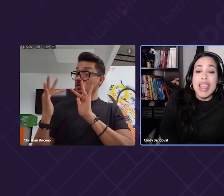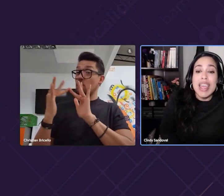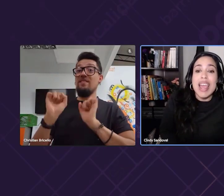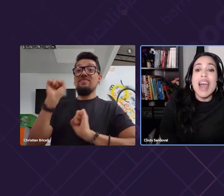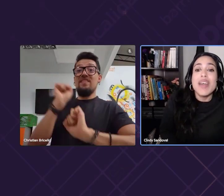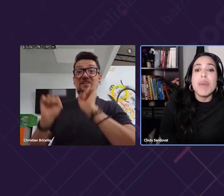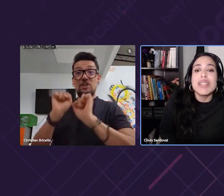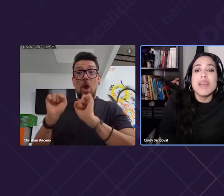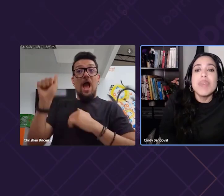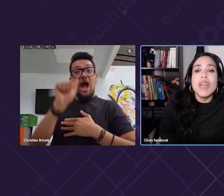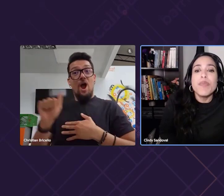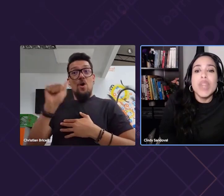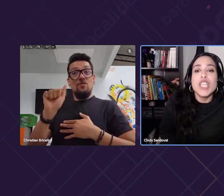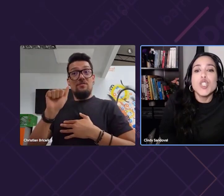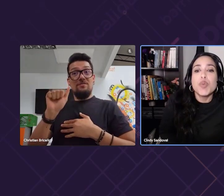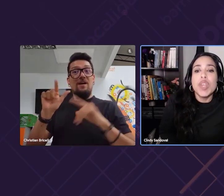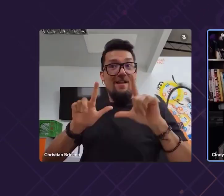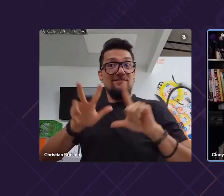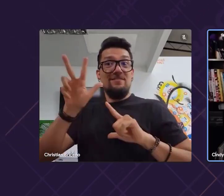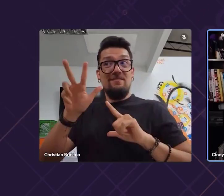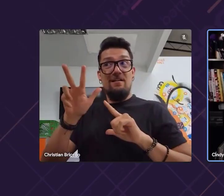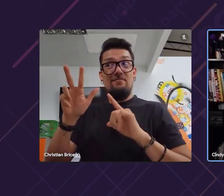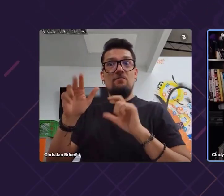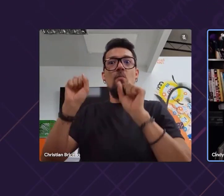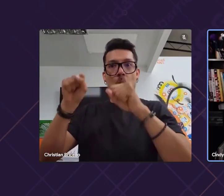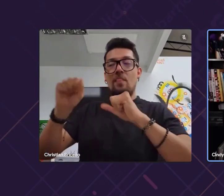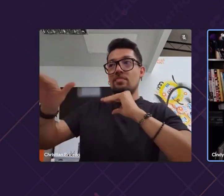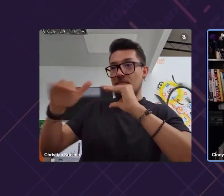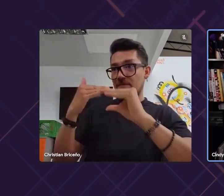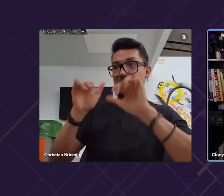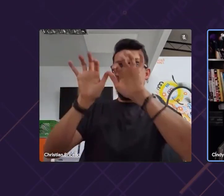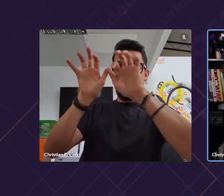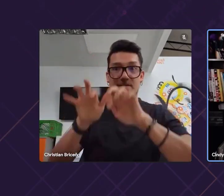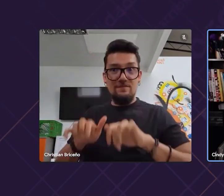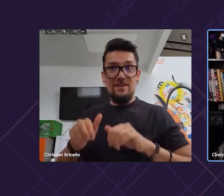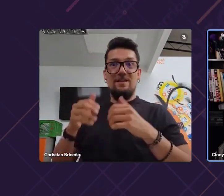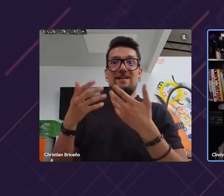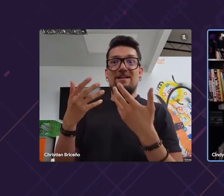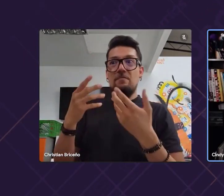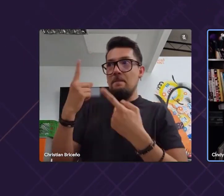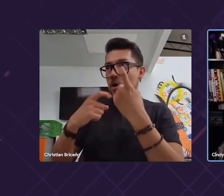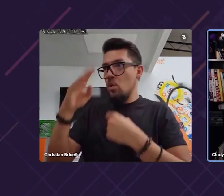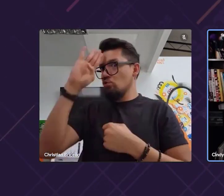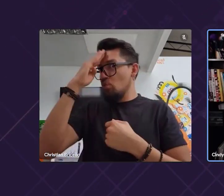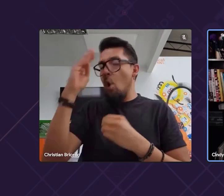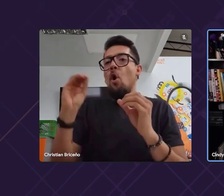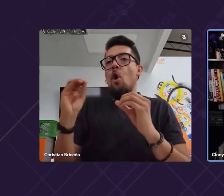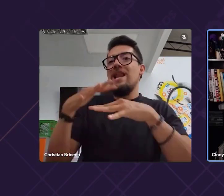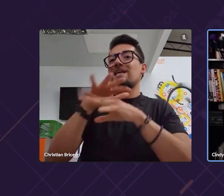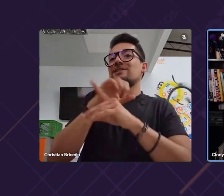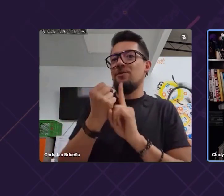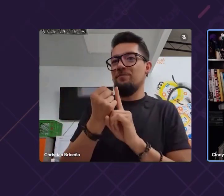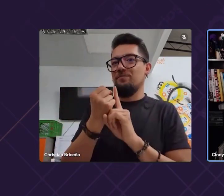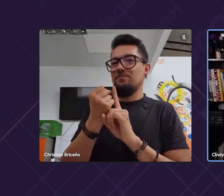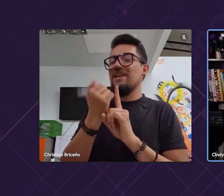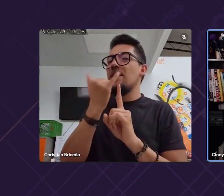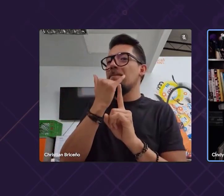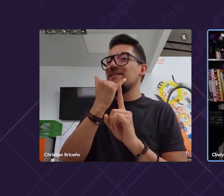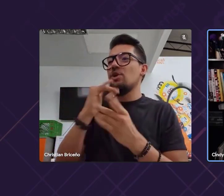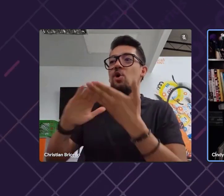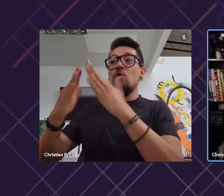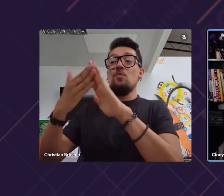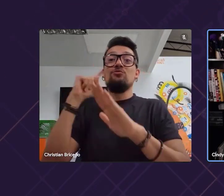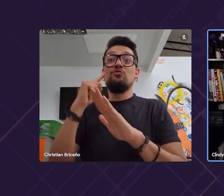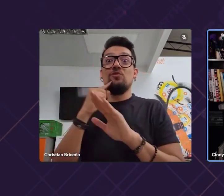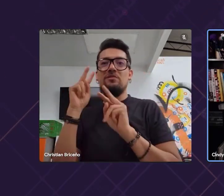hacerlo. Además, también ellos pueden escribirnos y mandarnos sus correos en lengua de señas también a nuestro correo electrónico,